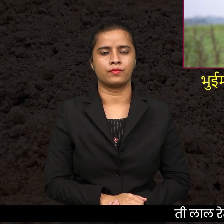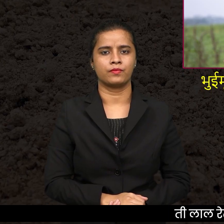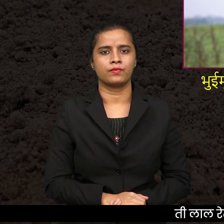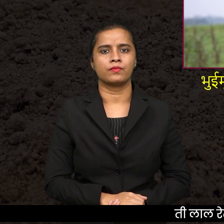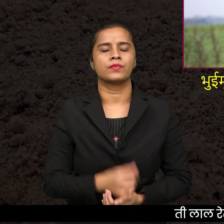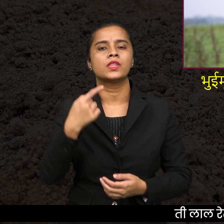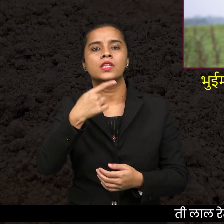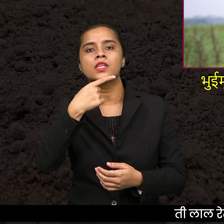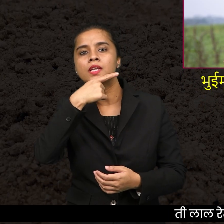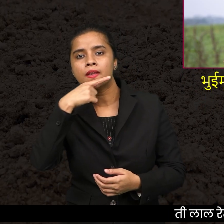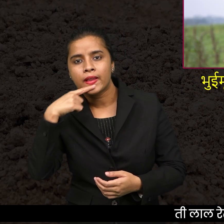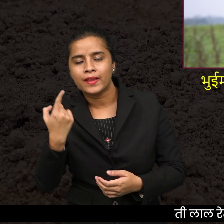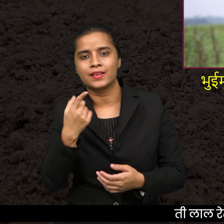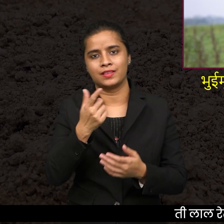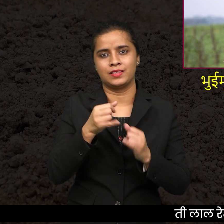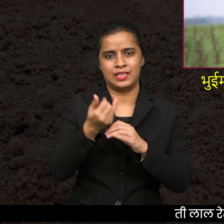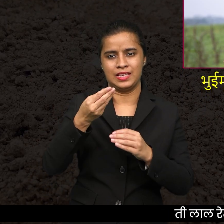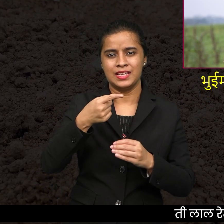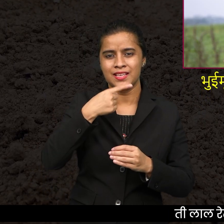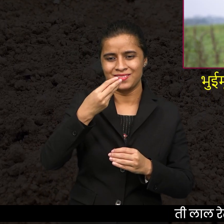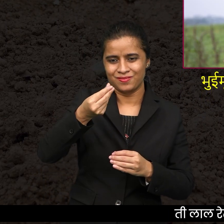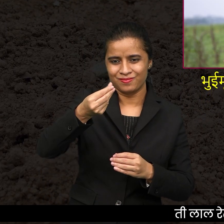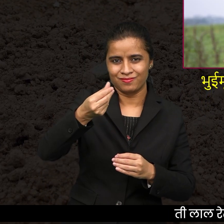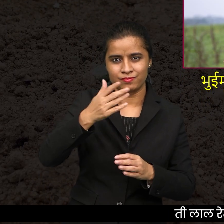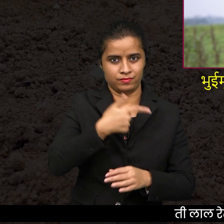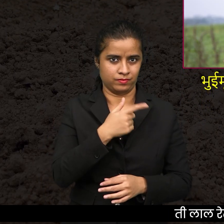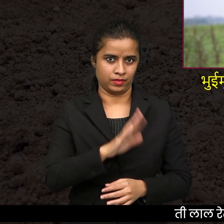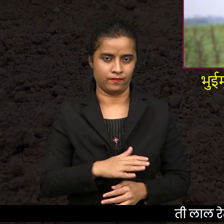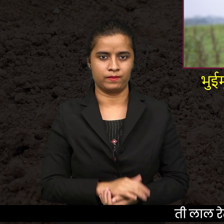ती लाल रेतील माती आहे.